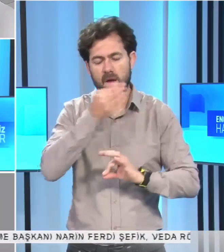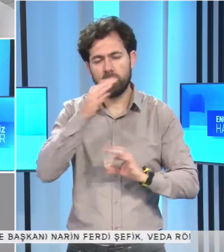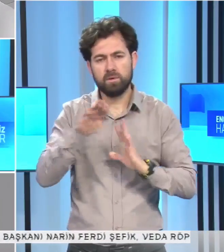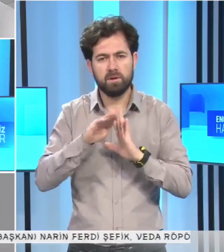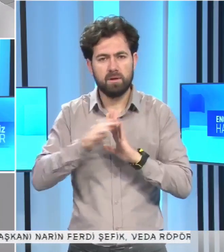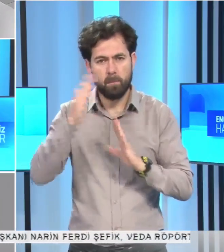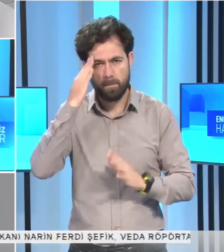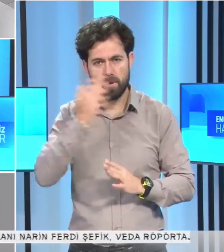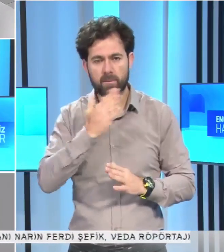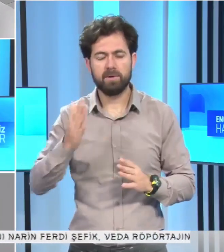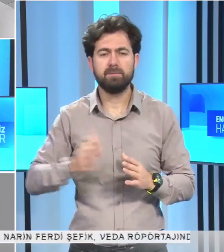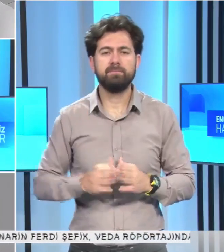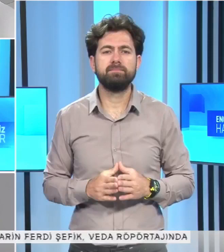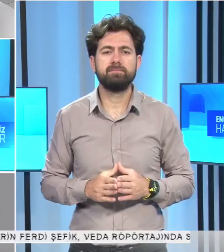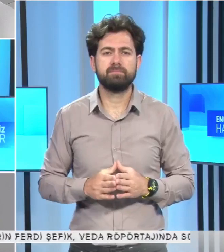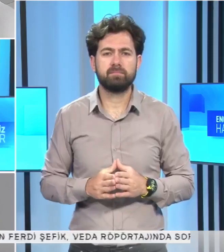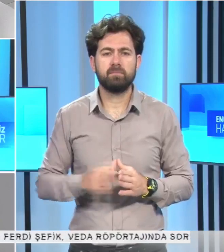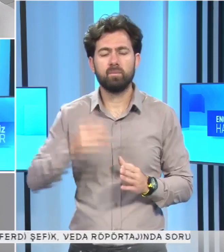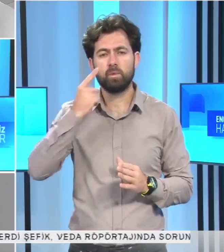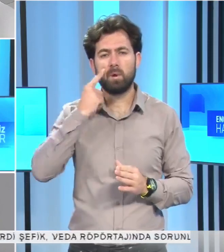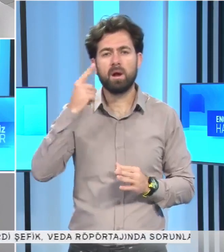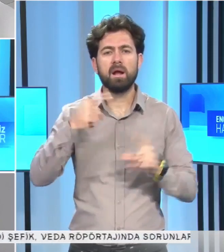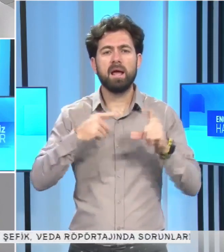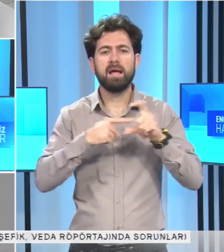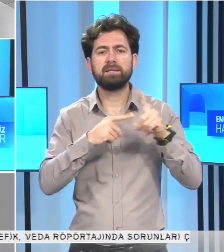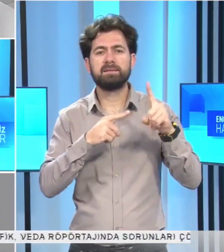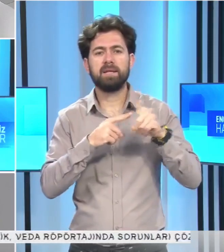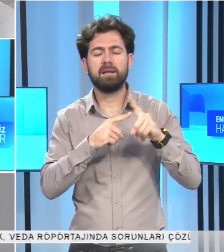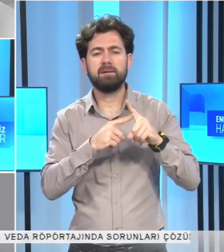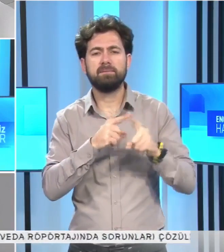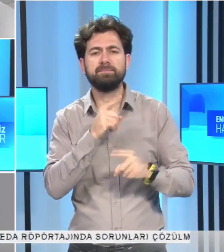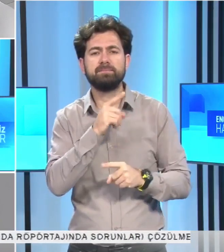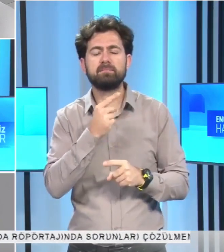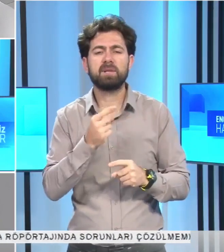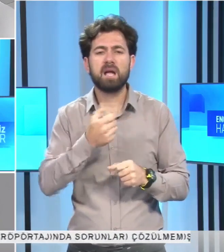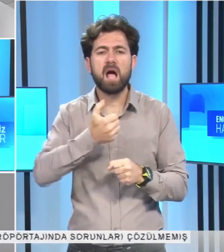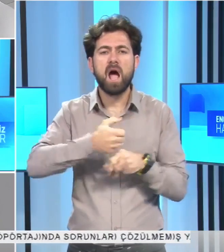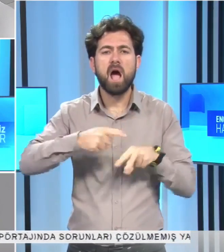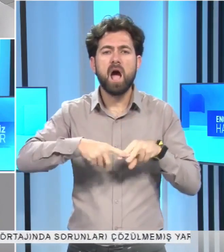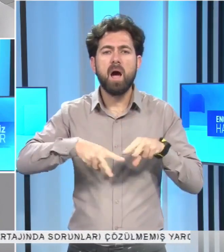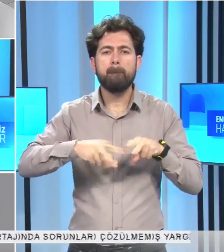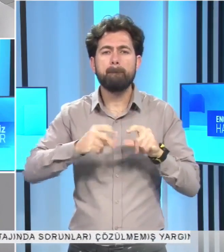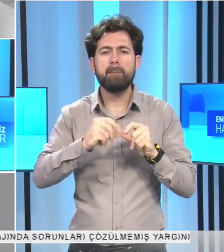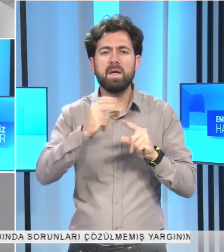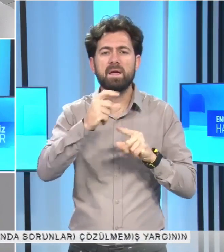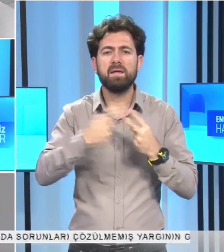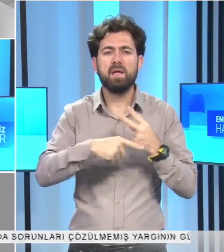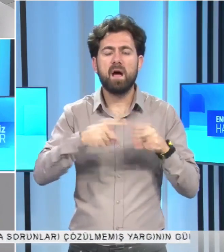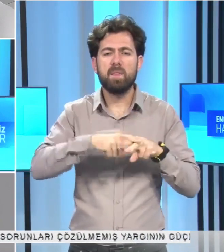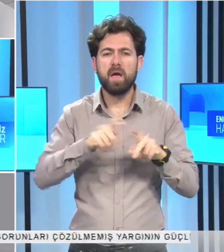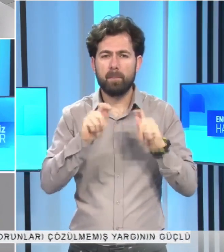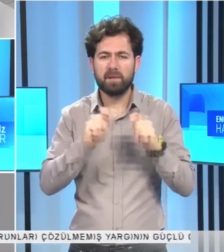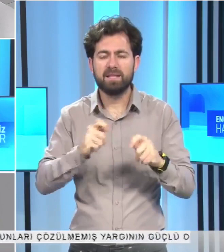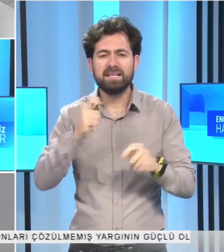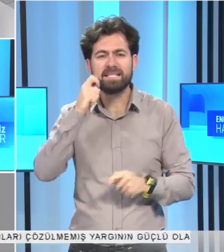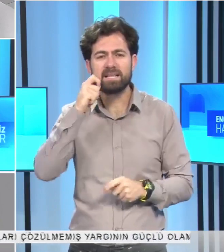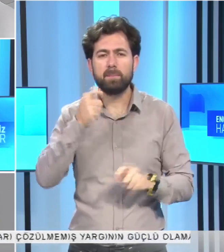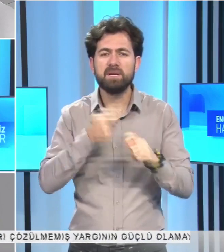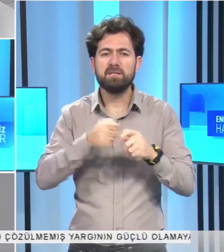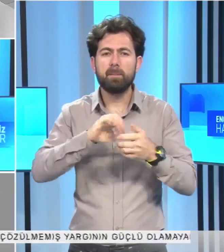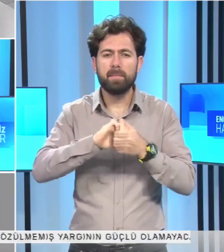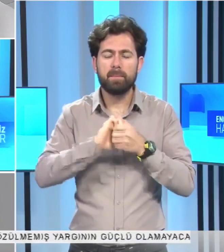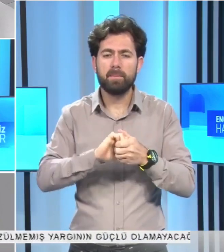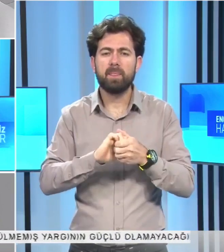Engelsiz Haber Bülteni'nden merhaba. Cumhurbaşkanı Ersin Tatar, Gambiya'da gerçekleştirilen İslam